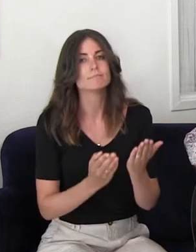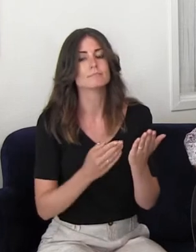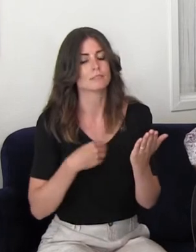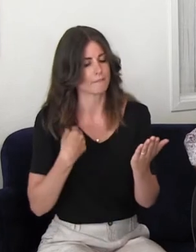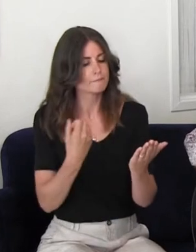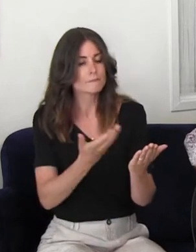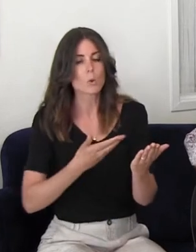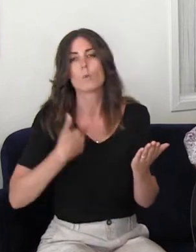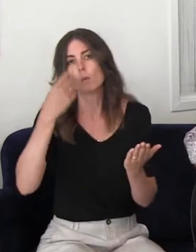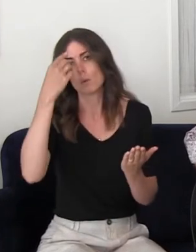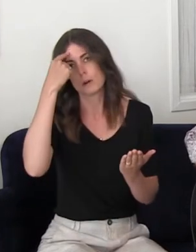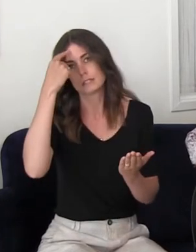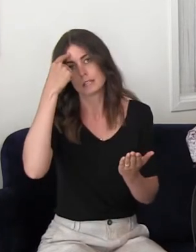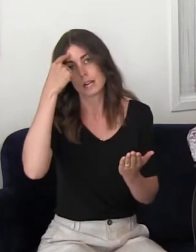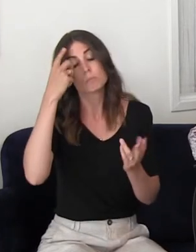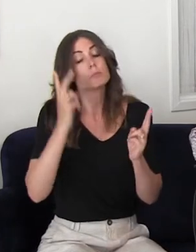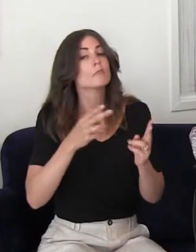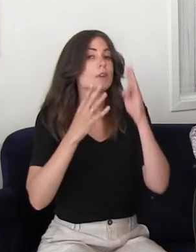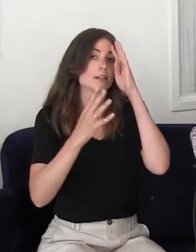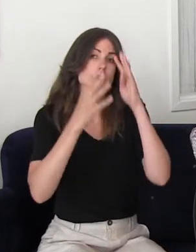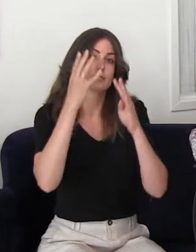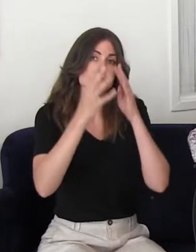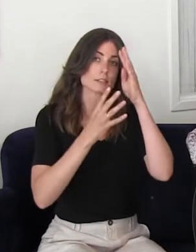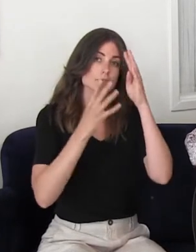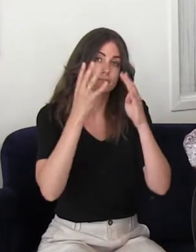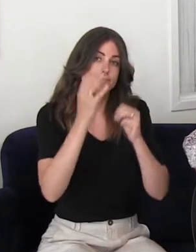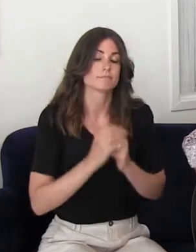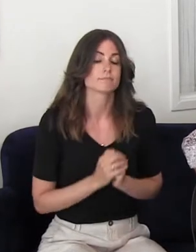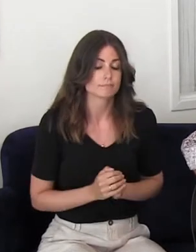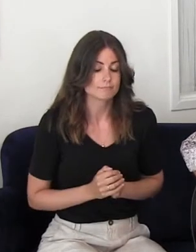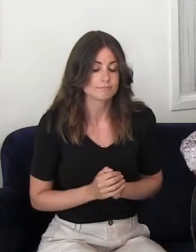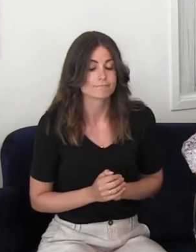som får intellekt och fantasi